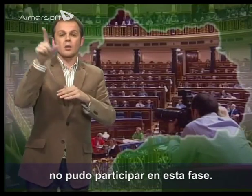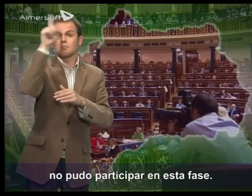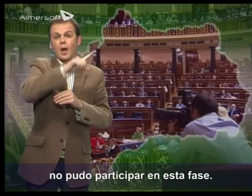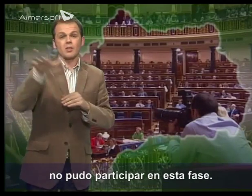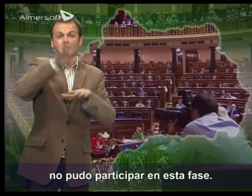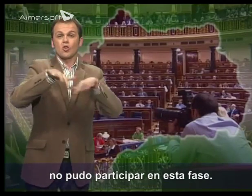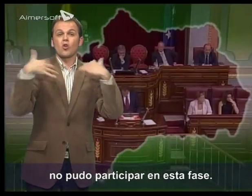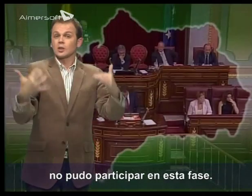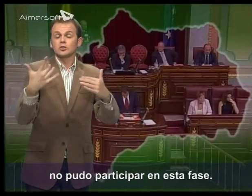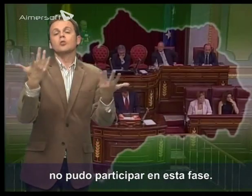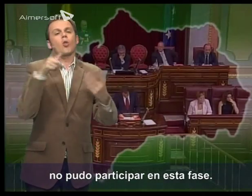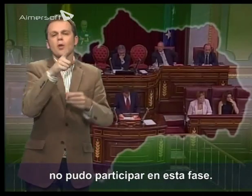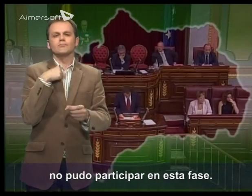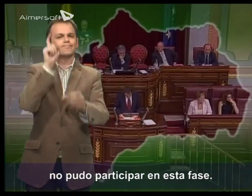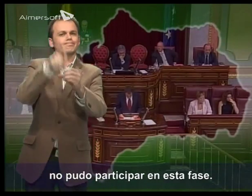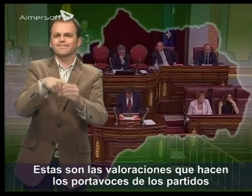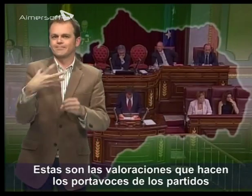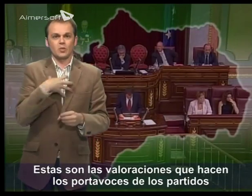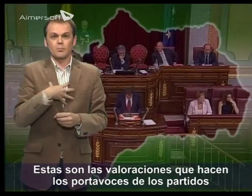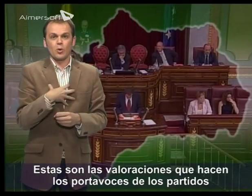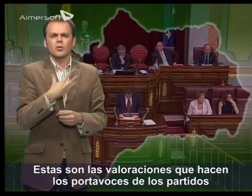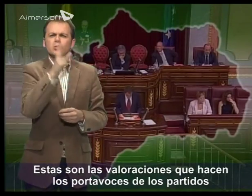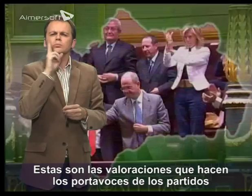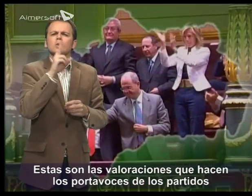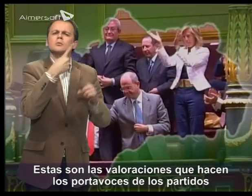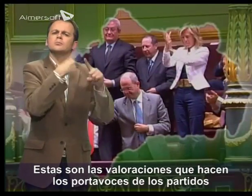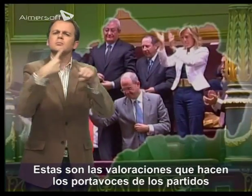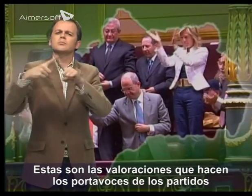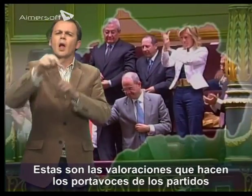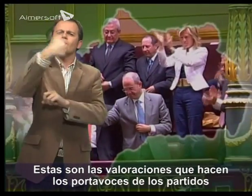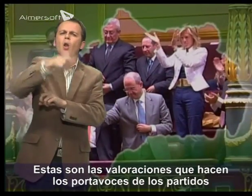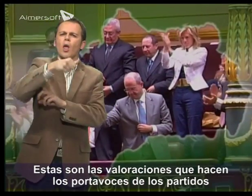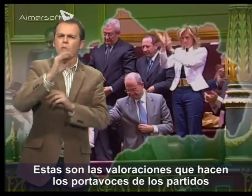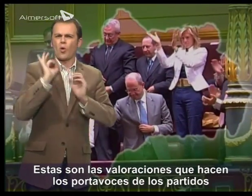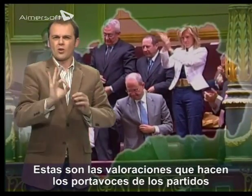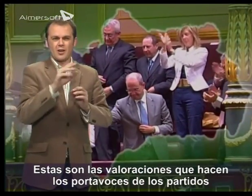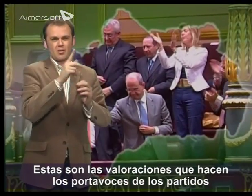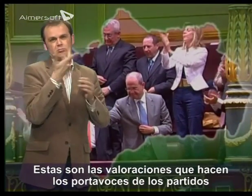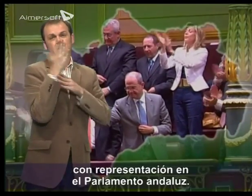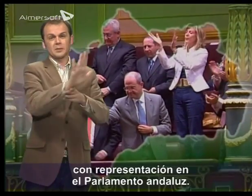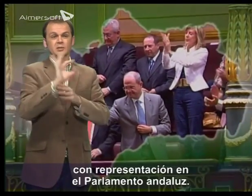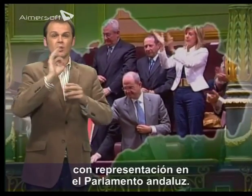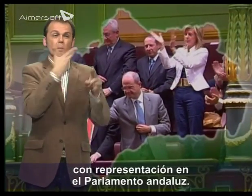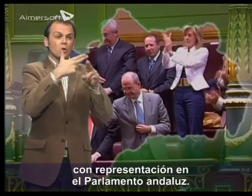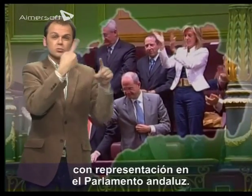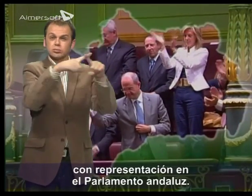no pudo participar en esta fase. Estas son las valoraciones que hacen los portavoces de los partidos con